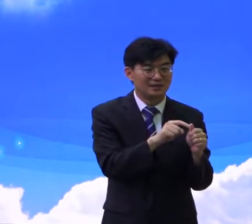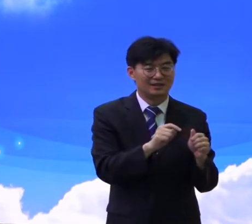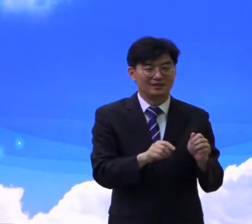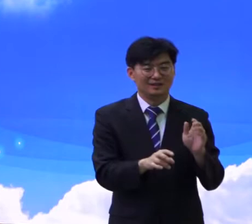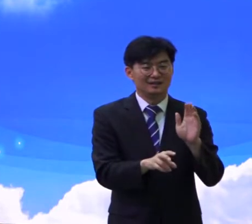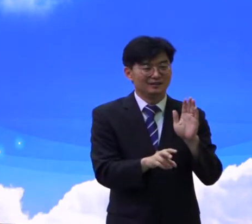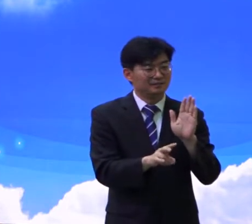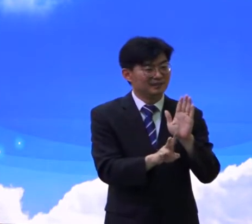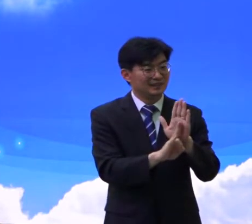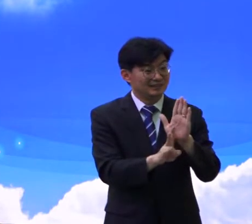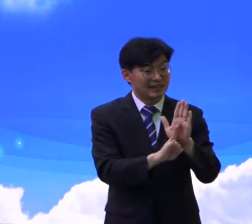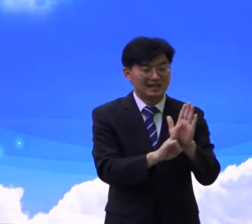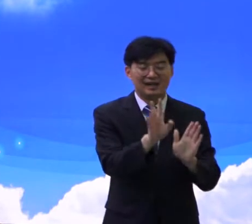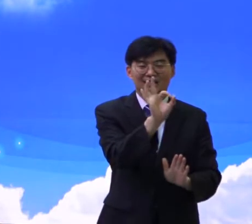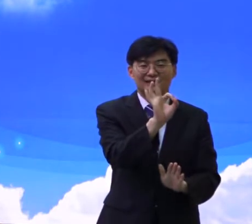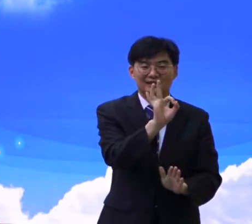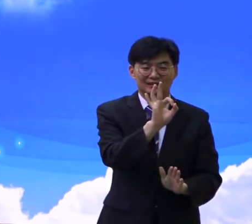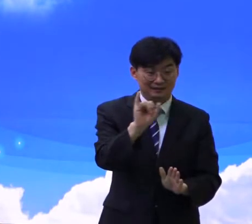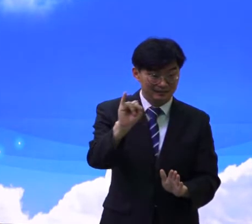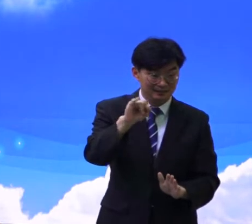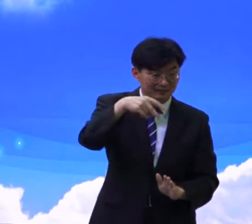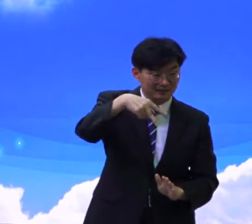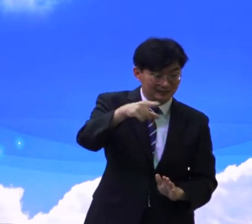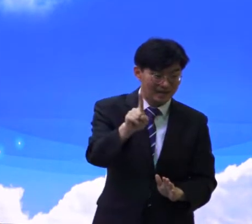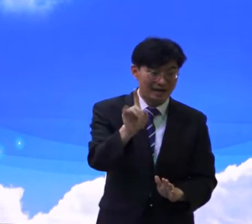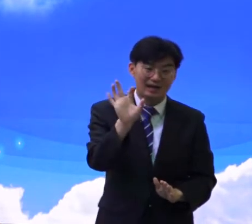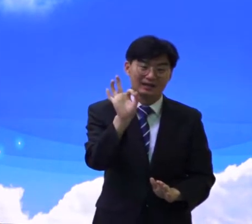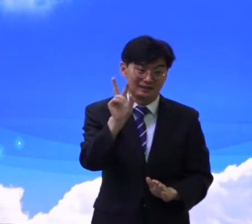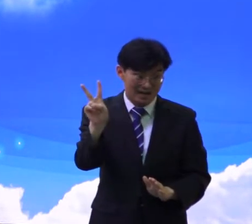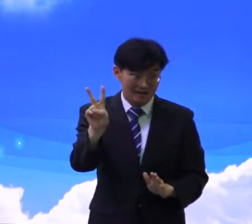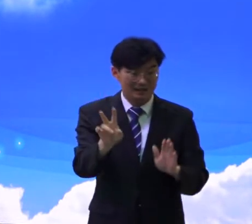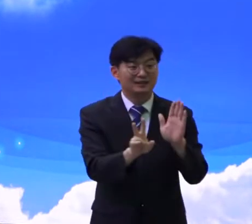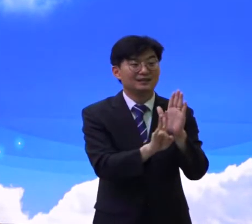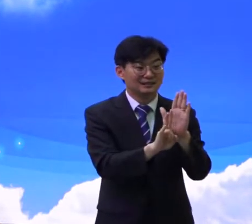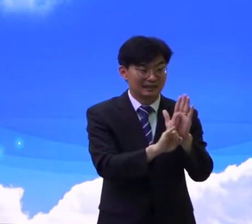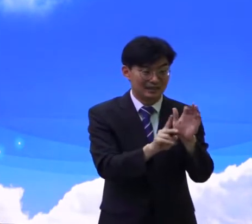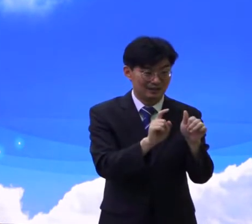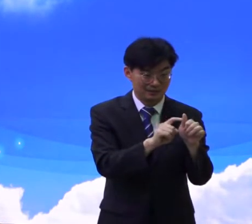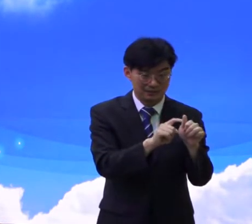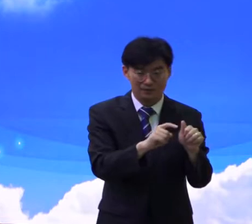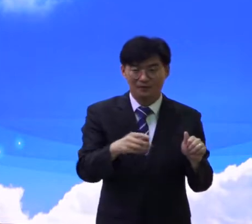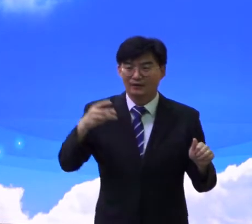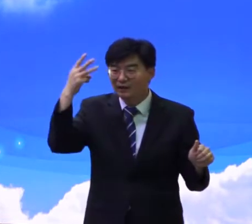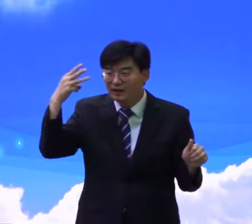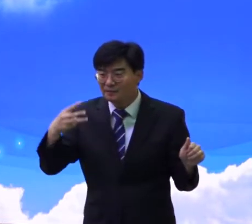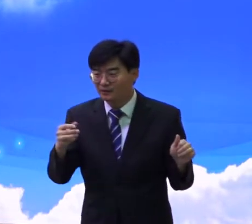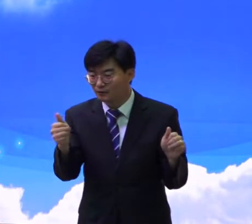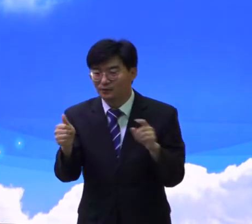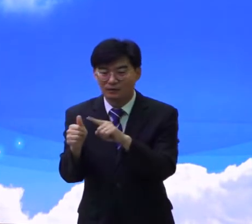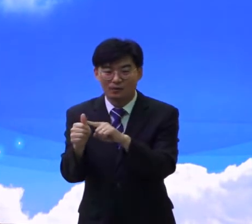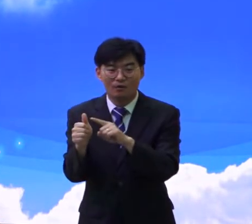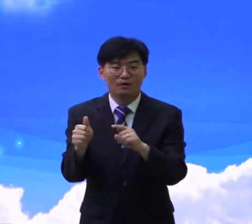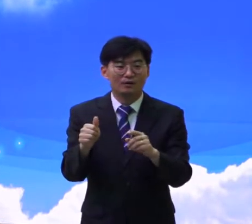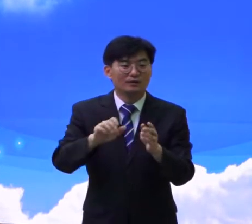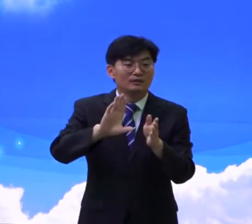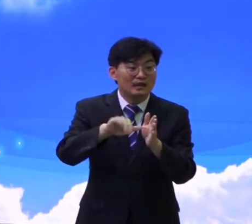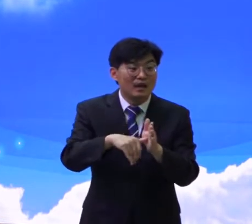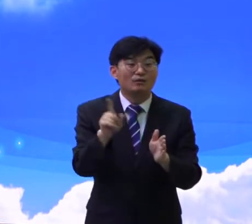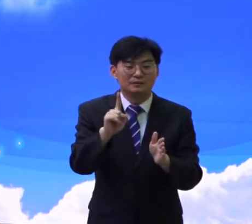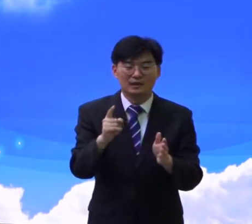이사야서 전체의 3분의 2 정도까지는 이 이스라엘, 유다에 당하게 될 고난과 심판,